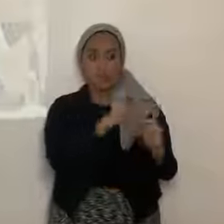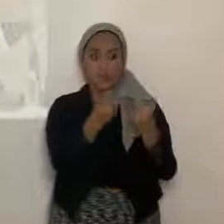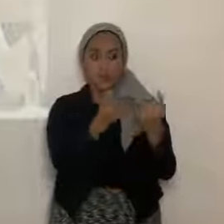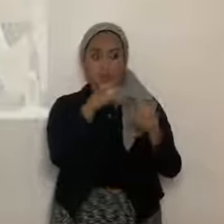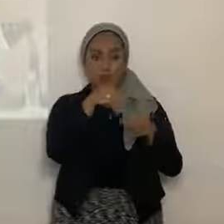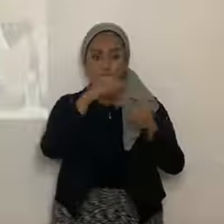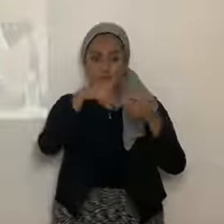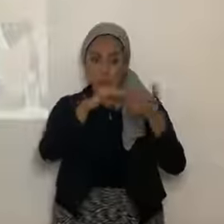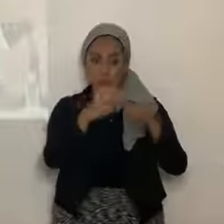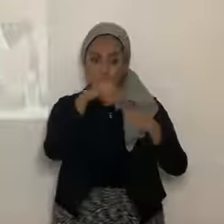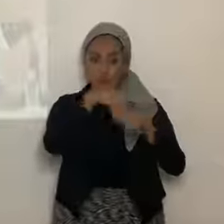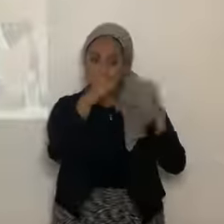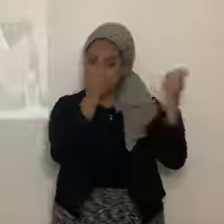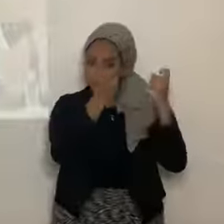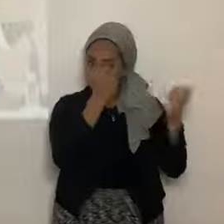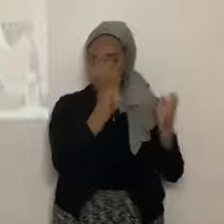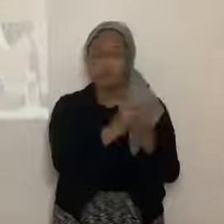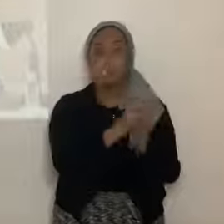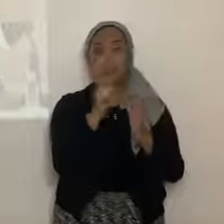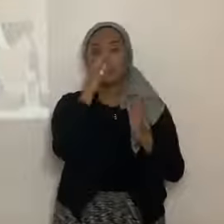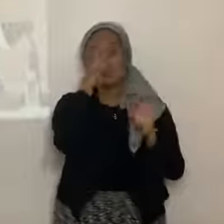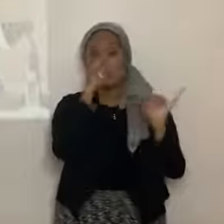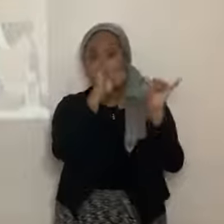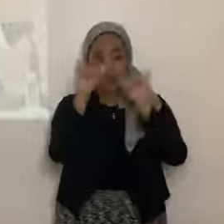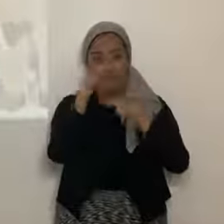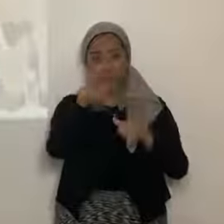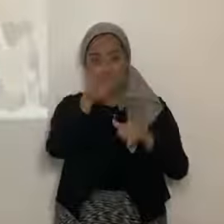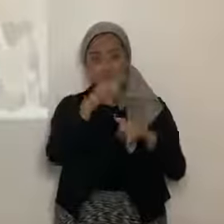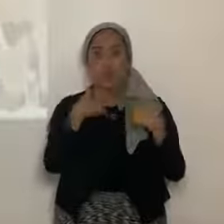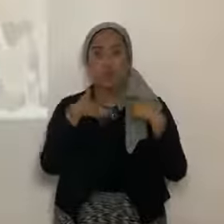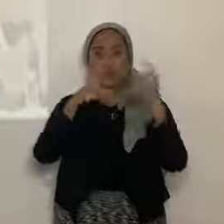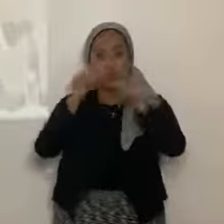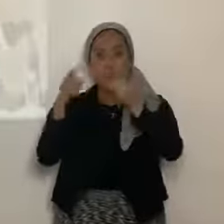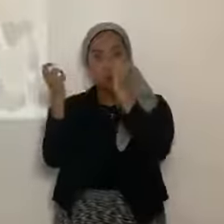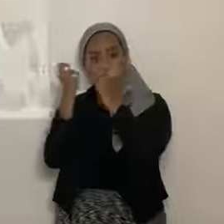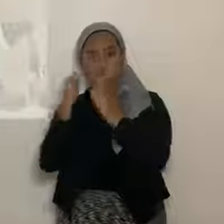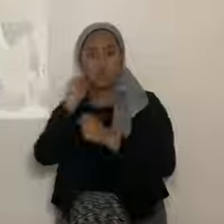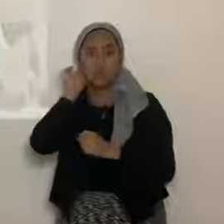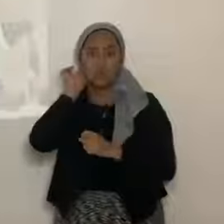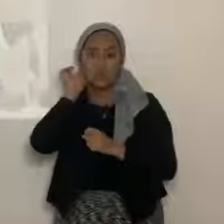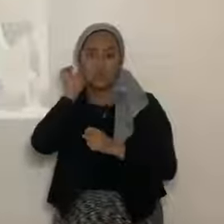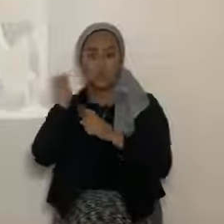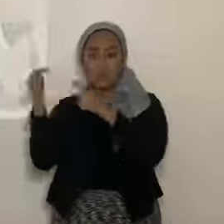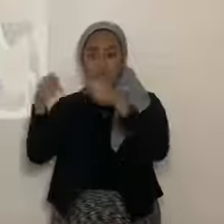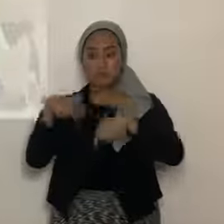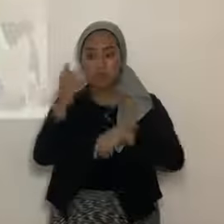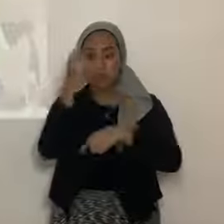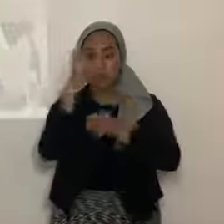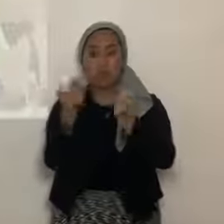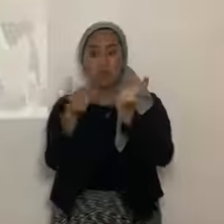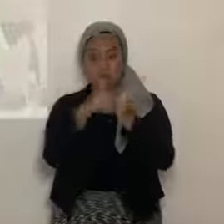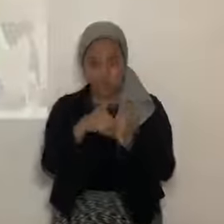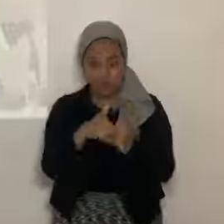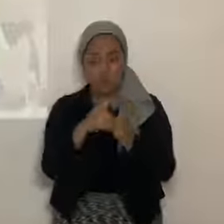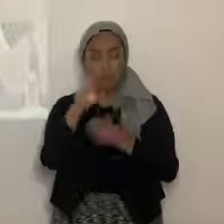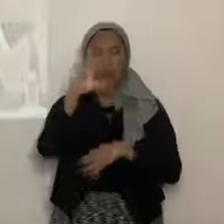en la fiesta, porque también ellos habían ido a la fiesta. Vino pues Yahshua otra vez a Caná de Galilea, donde